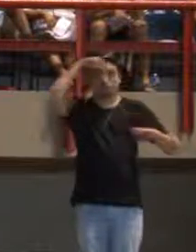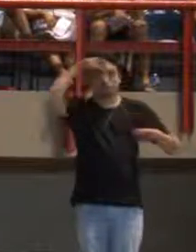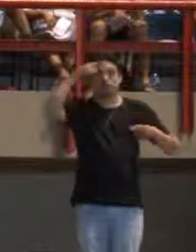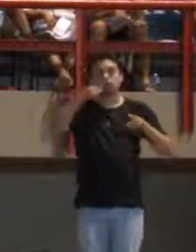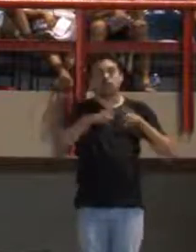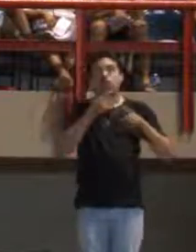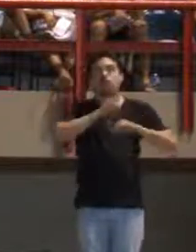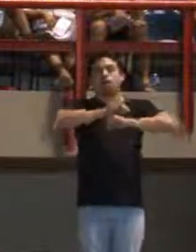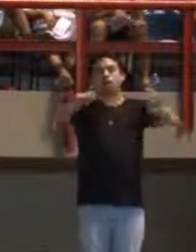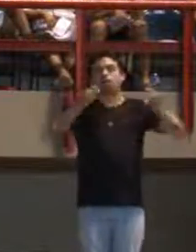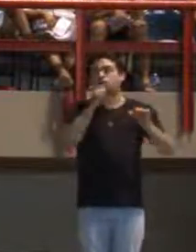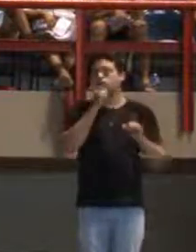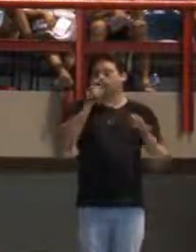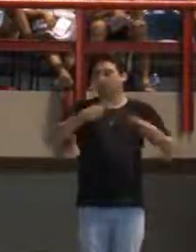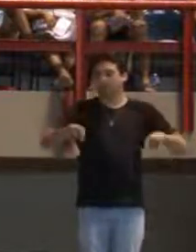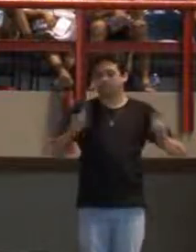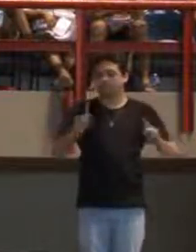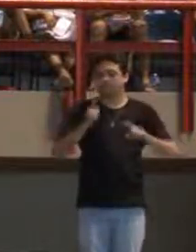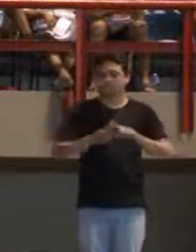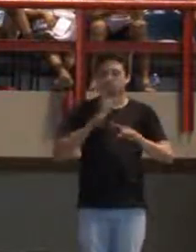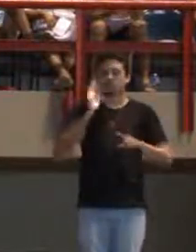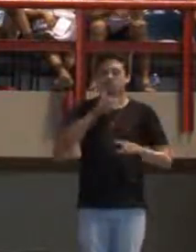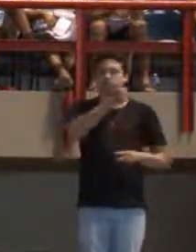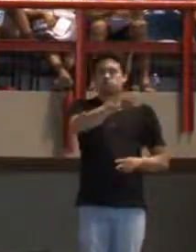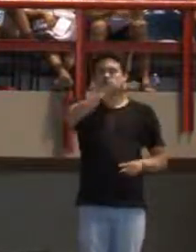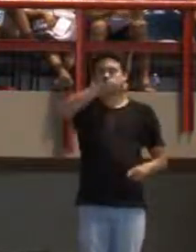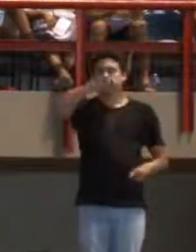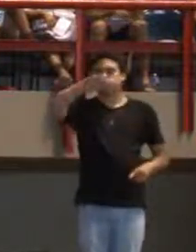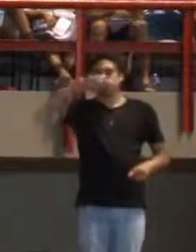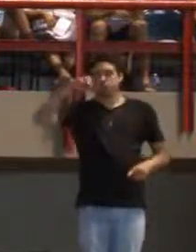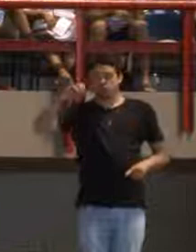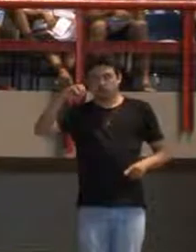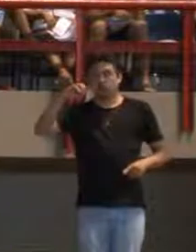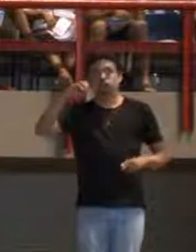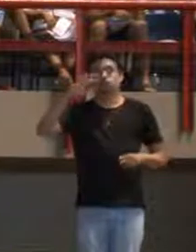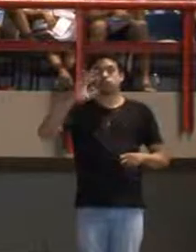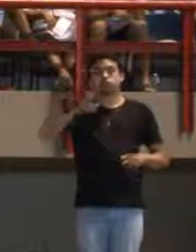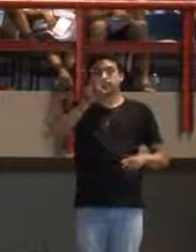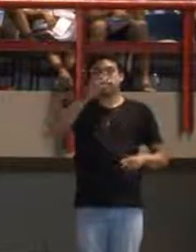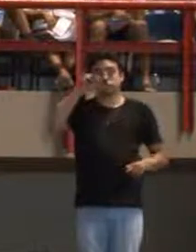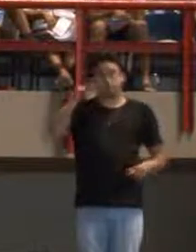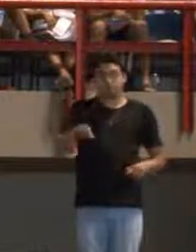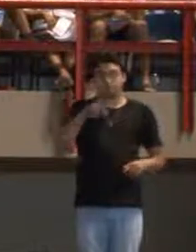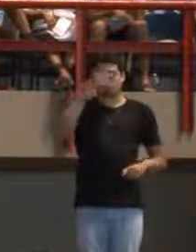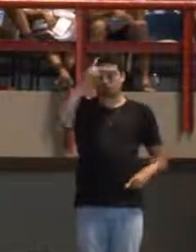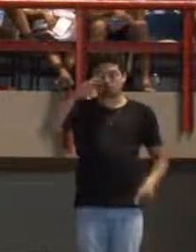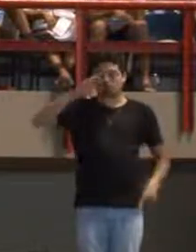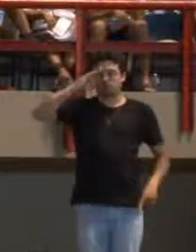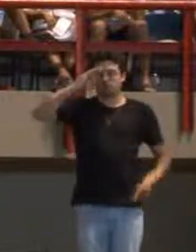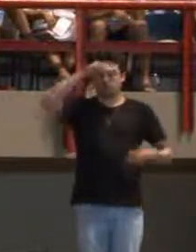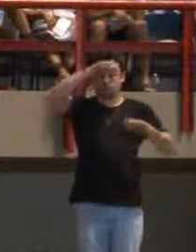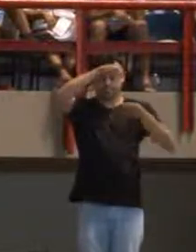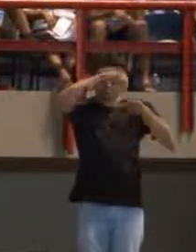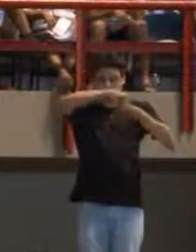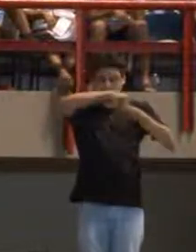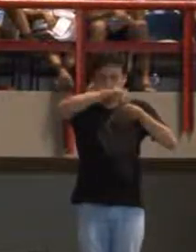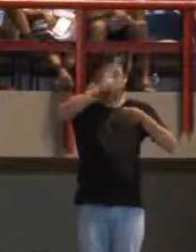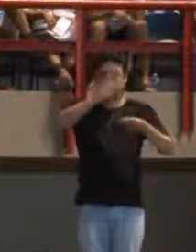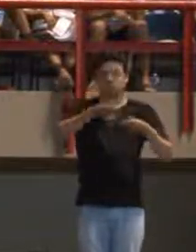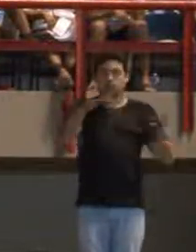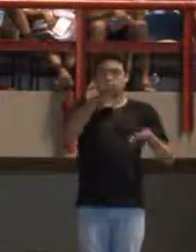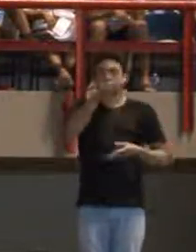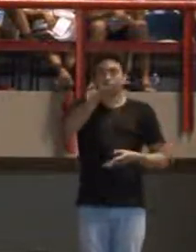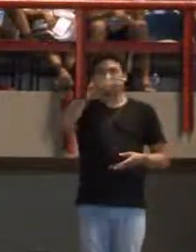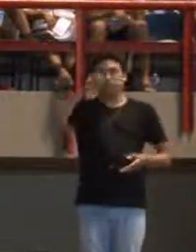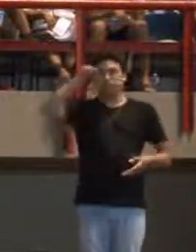para uma guerra. Não. Em 1990, 5 mil soldados brasileiros na Amazônia. Hoje, 30